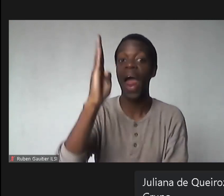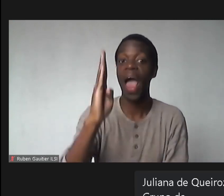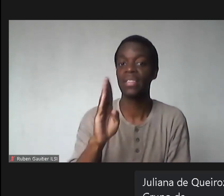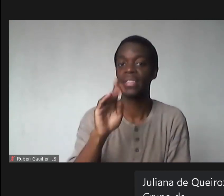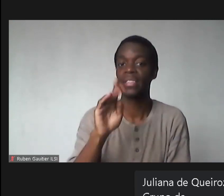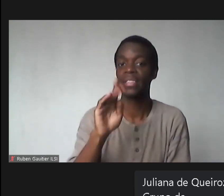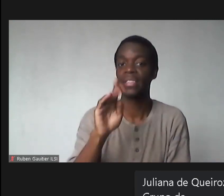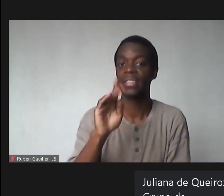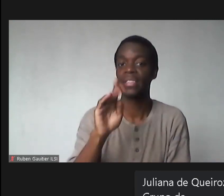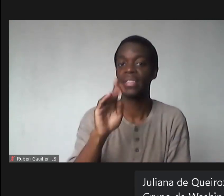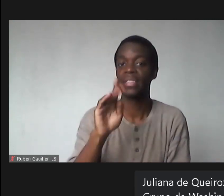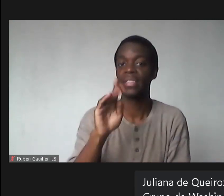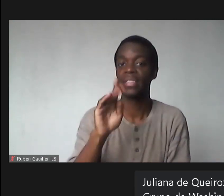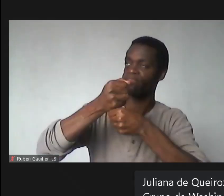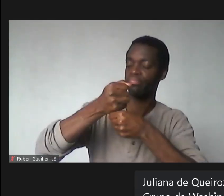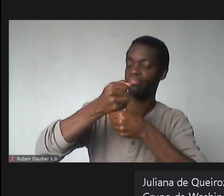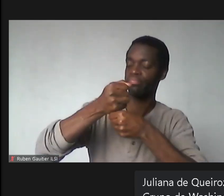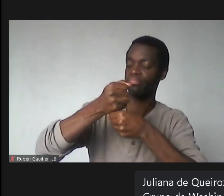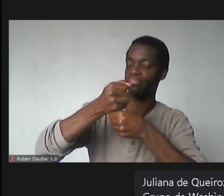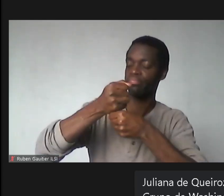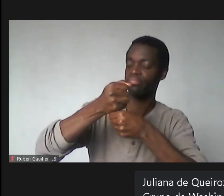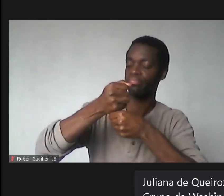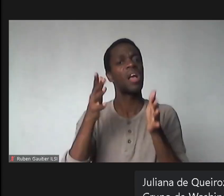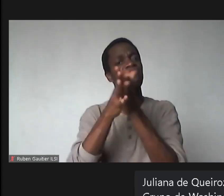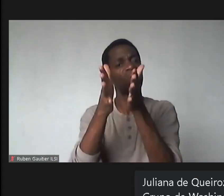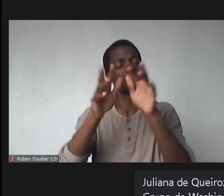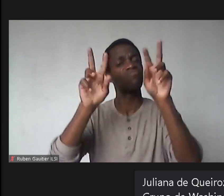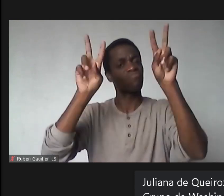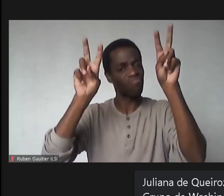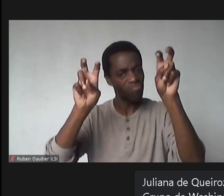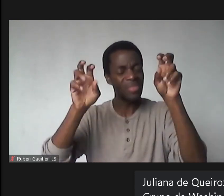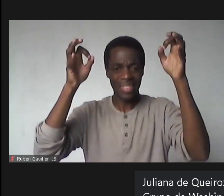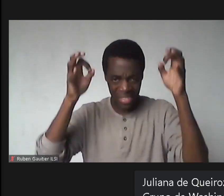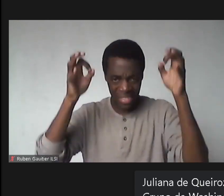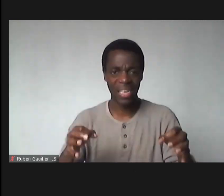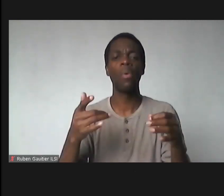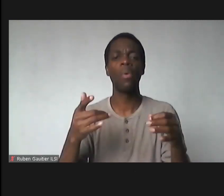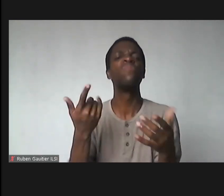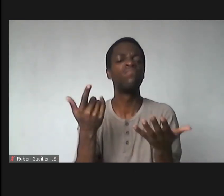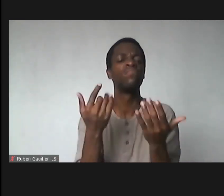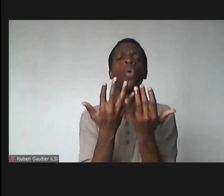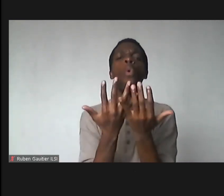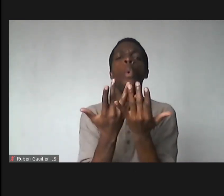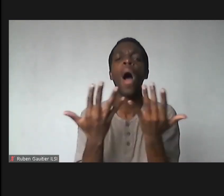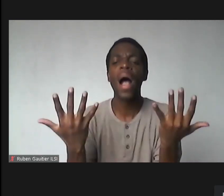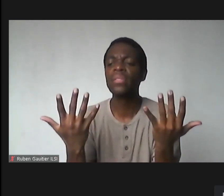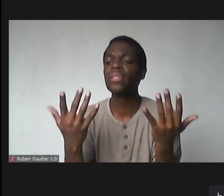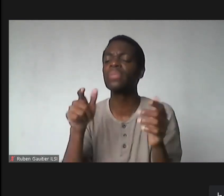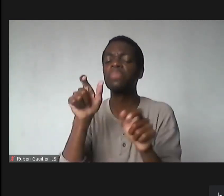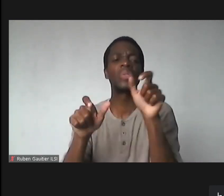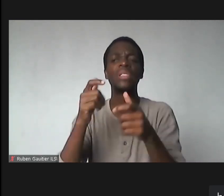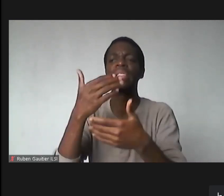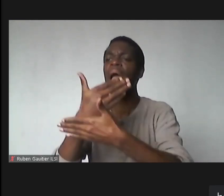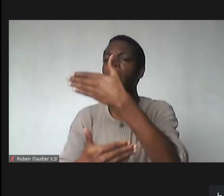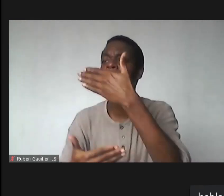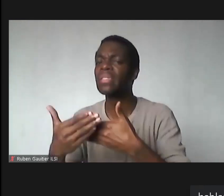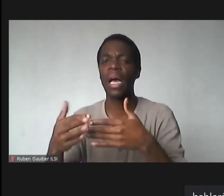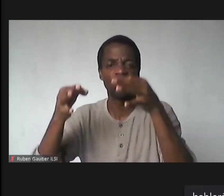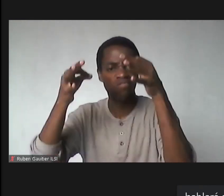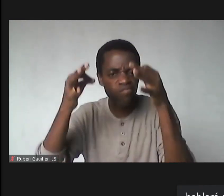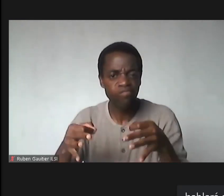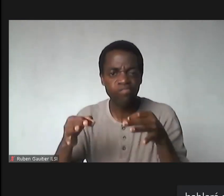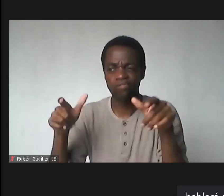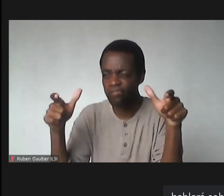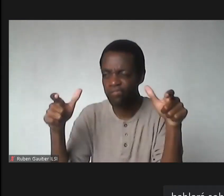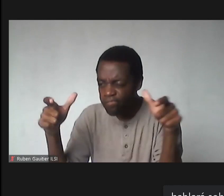necesidad justamente de tener datos desagregados o desglosados para la toma de decisiones en la planificación de